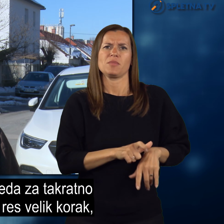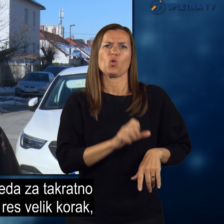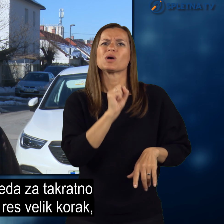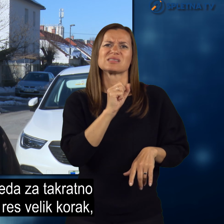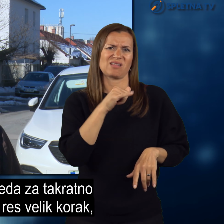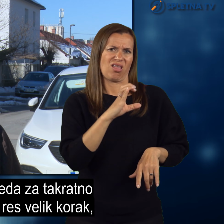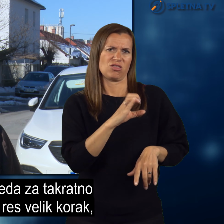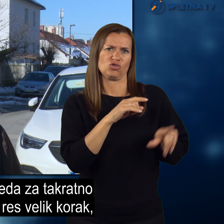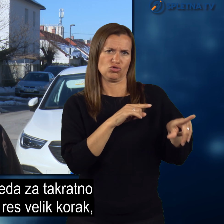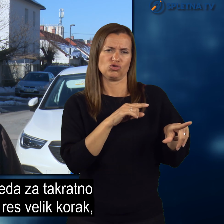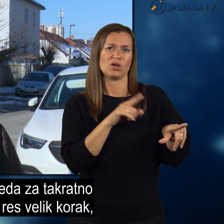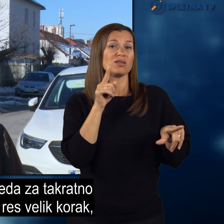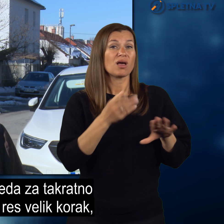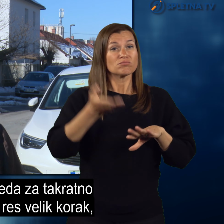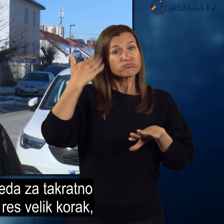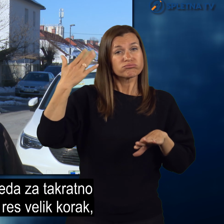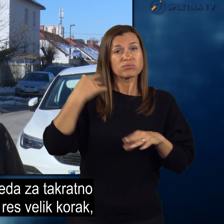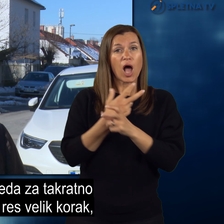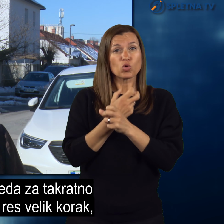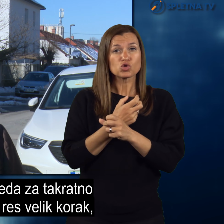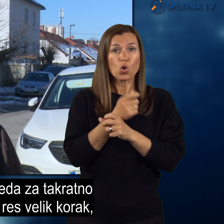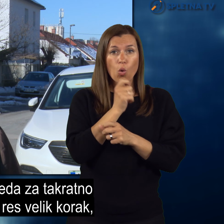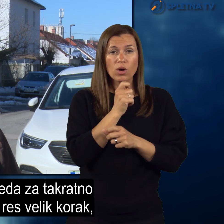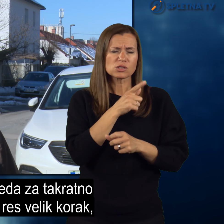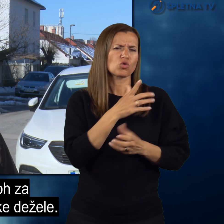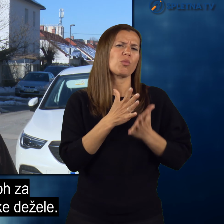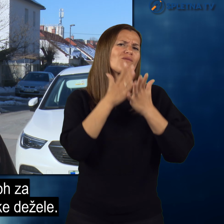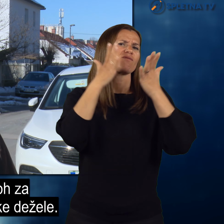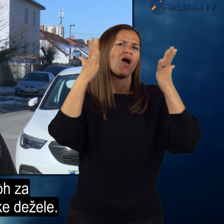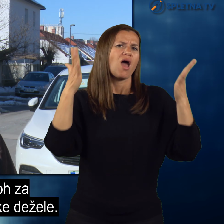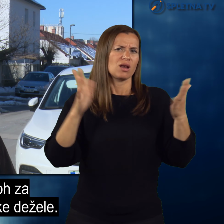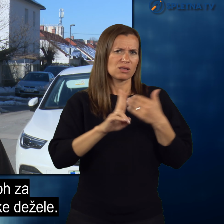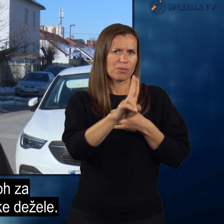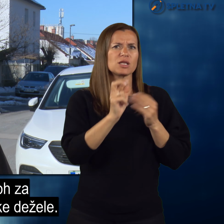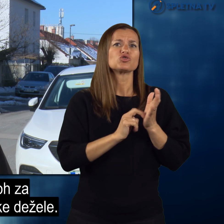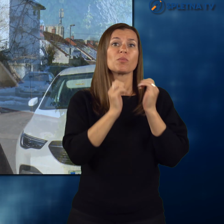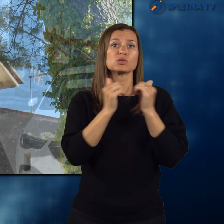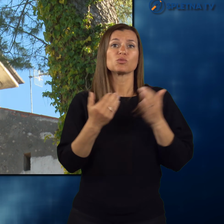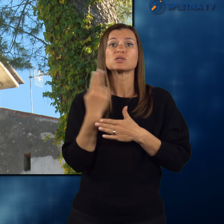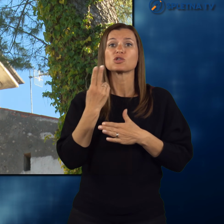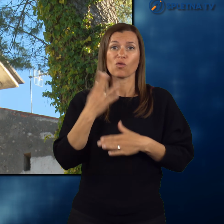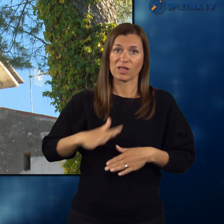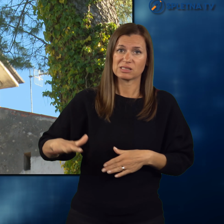je bil seveda za takratno Avstro-Ogrsko res velik korak, sploh pa za slovenske dežele.